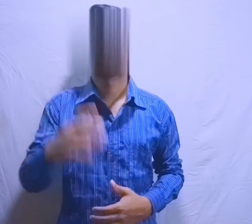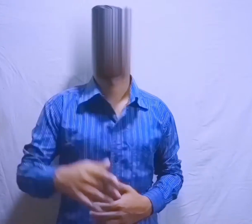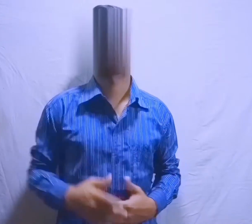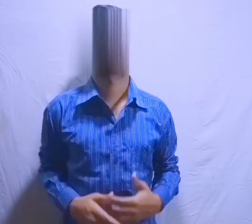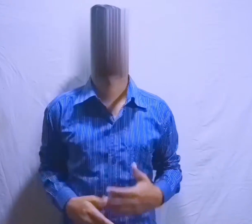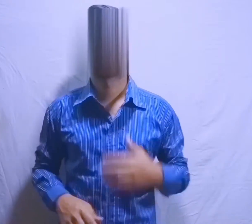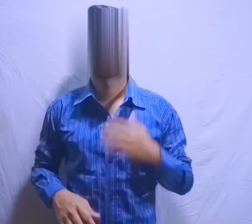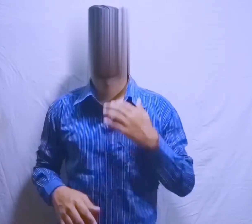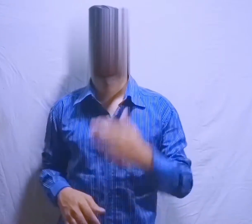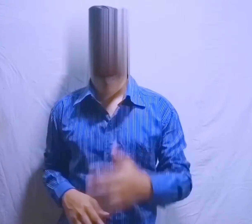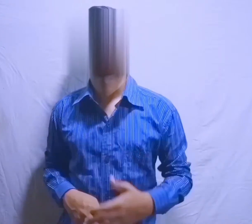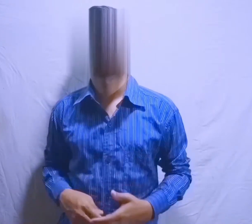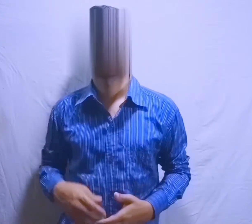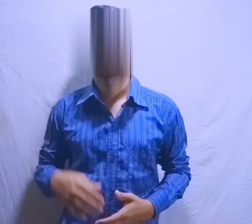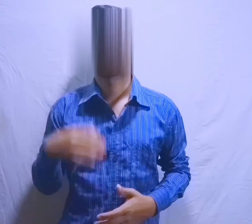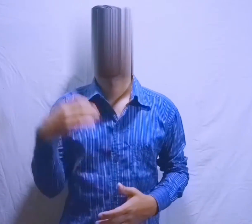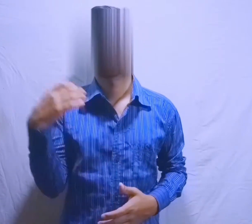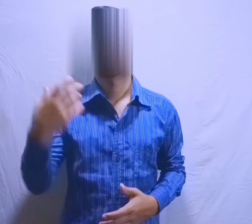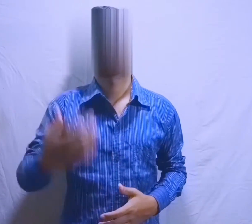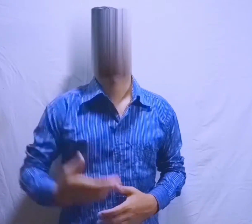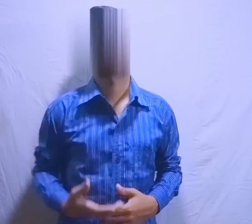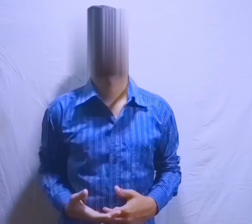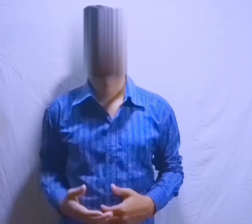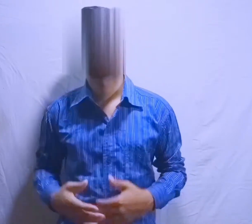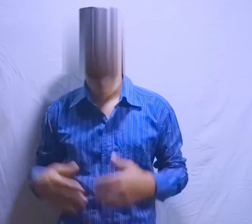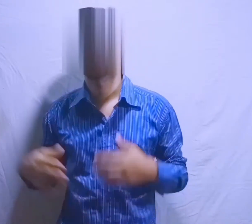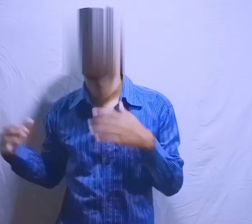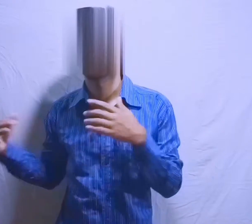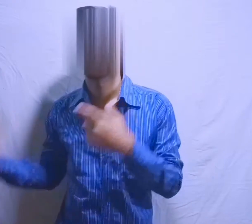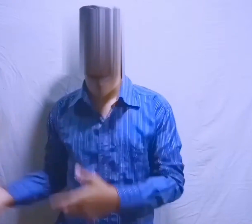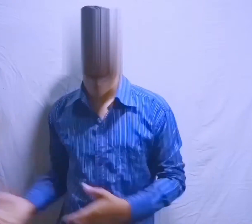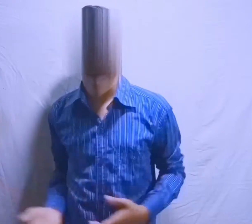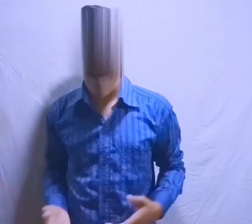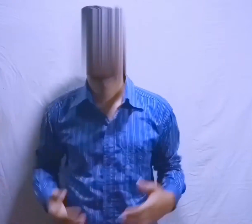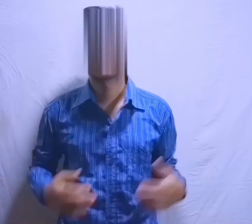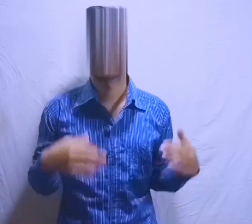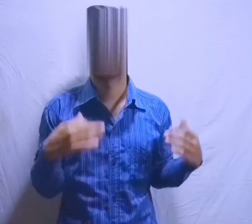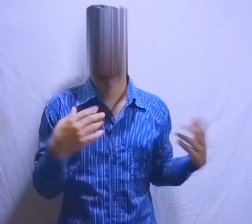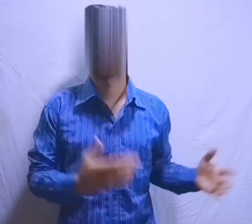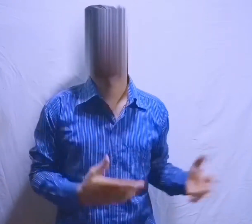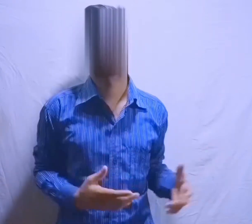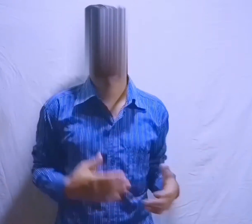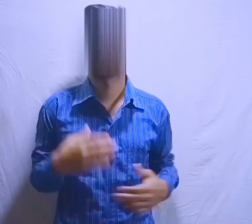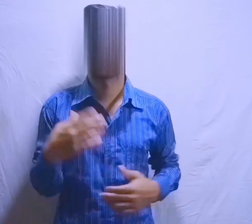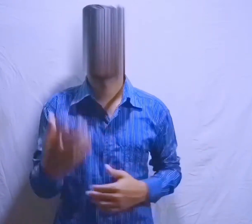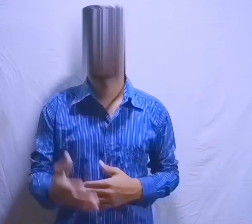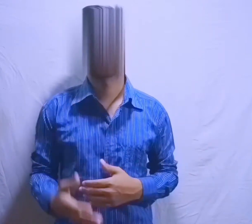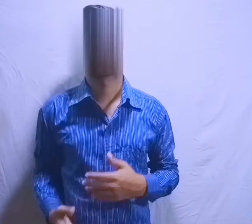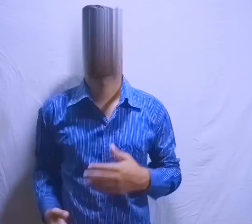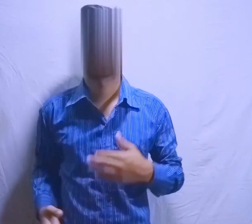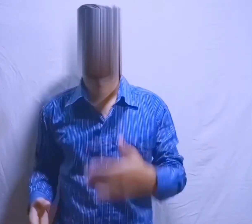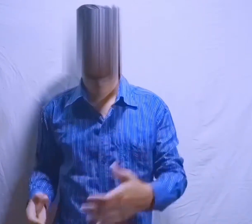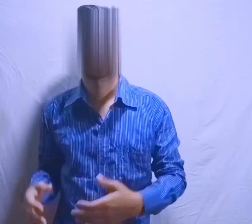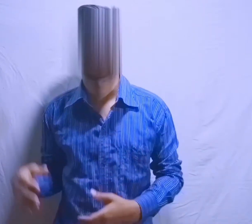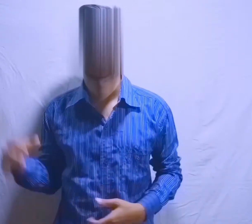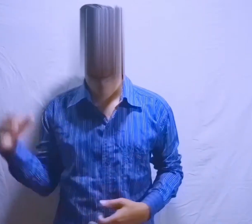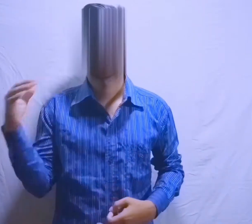মেদ। পানীয়টি তৈরি করতে লাগে মাত্র 2টি উপাদান। তবে জেনে নিন পানীয়টি কিভাবে তৈরি